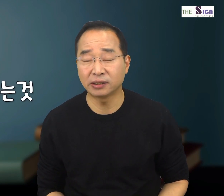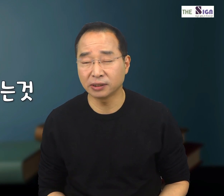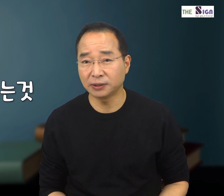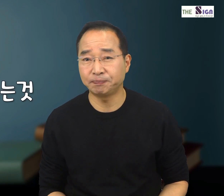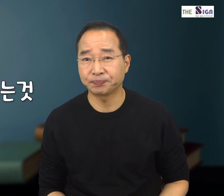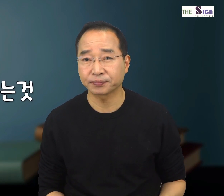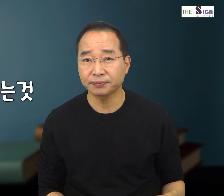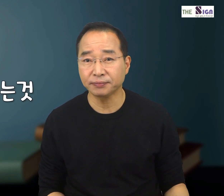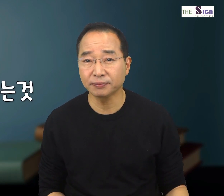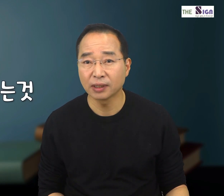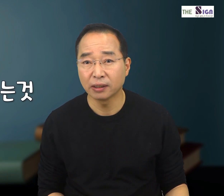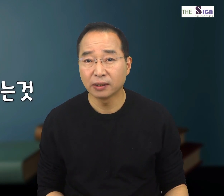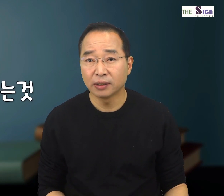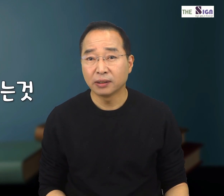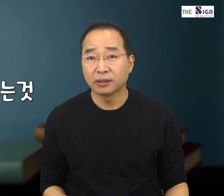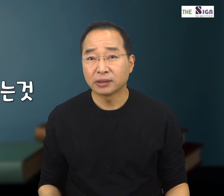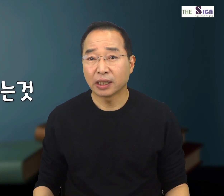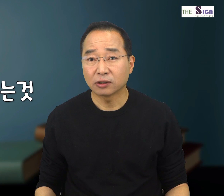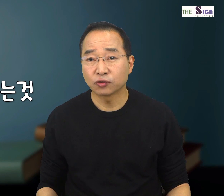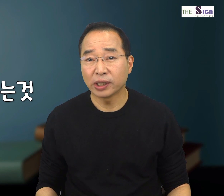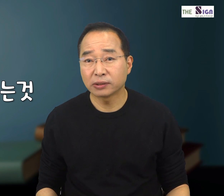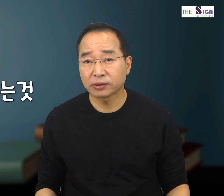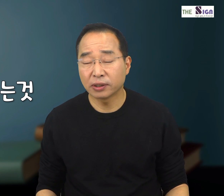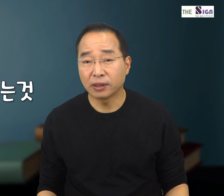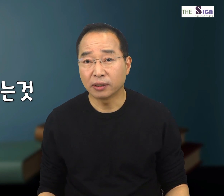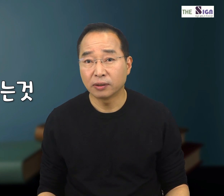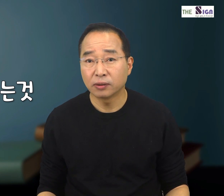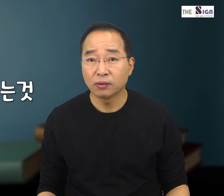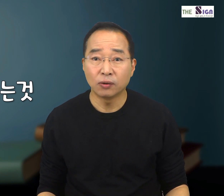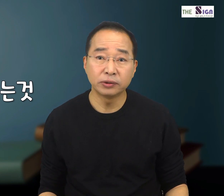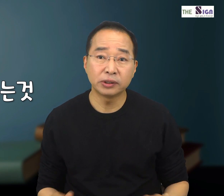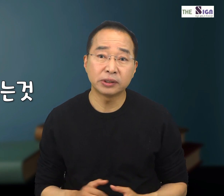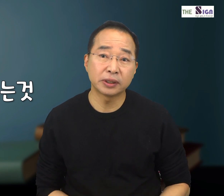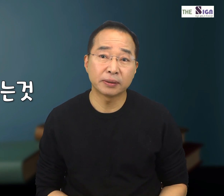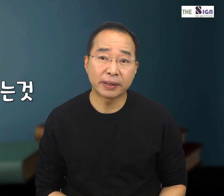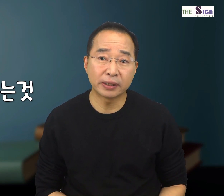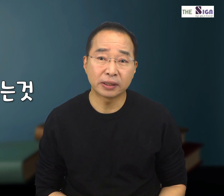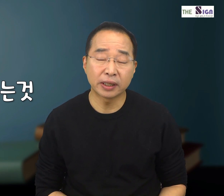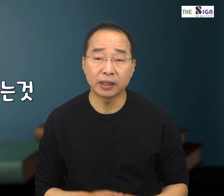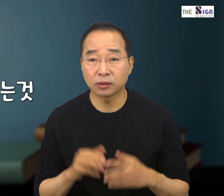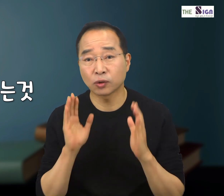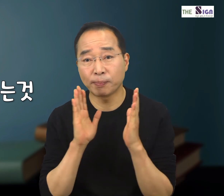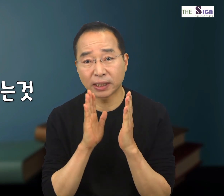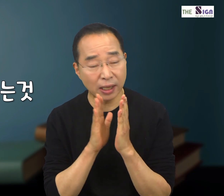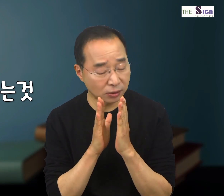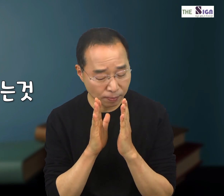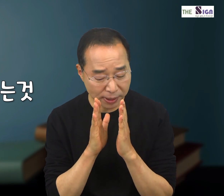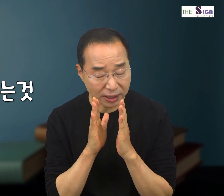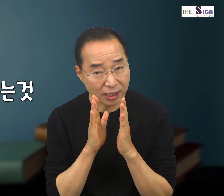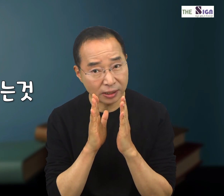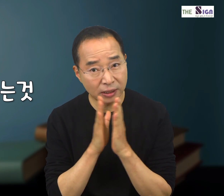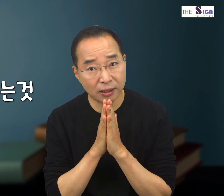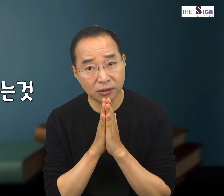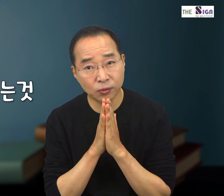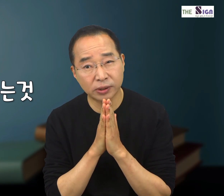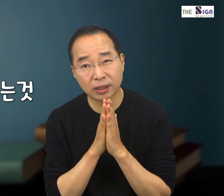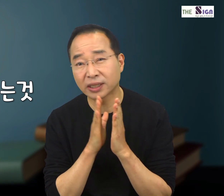갈등은, 자, 수화에 있어서 오늘 이제 봐야 될 게, 손바닥과 손바닥이 되는 동작을